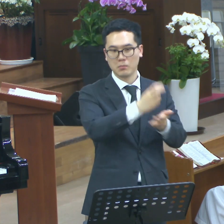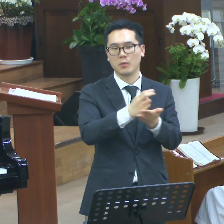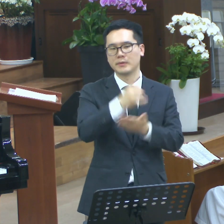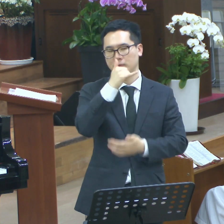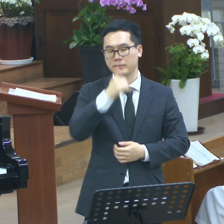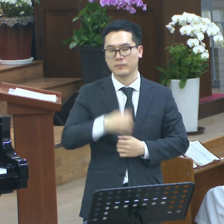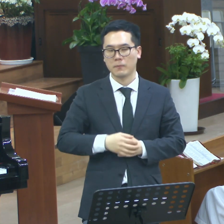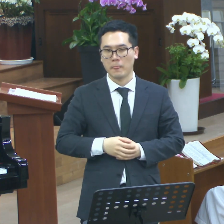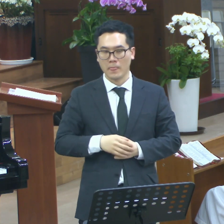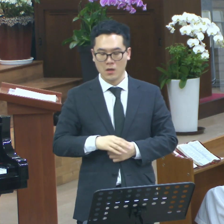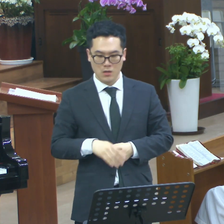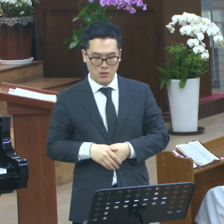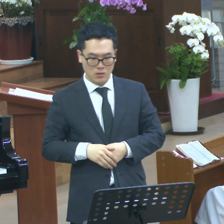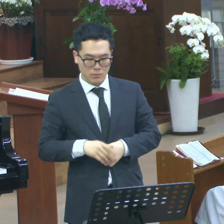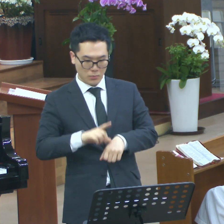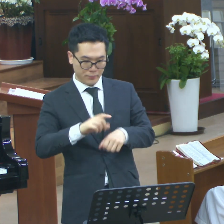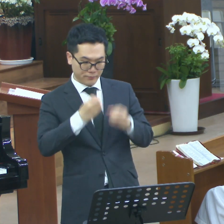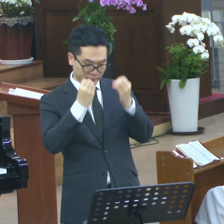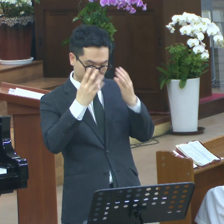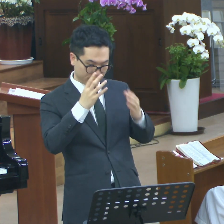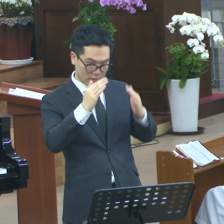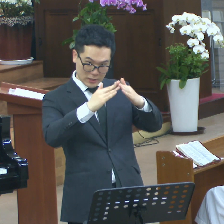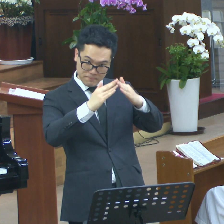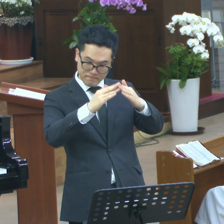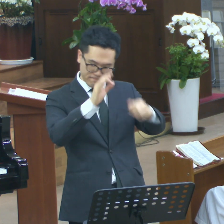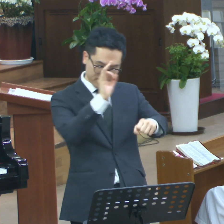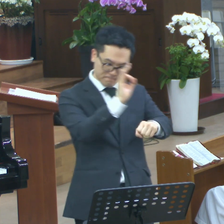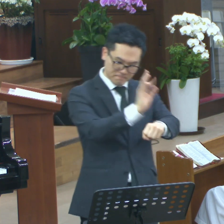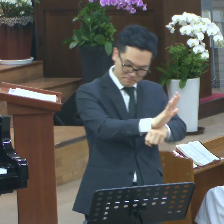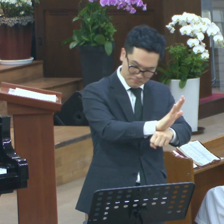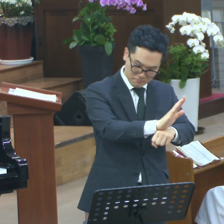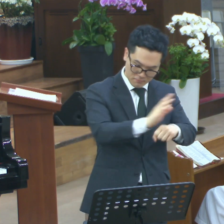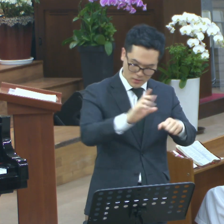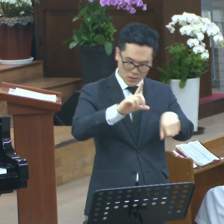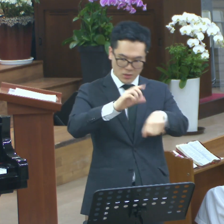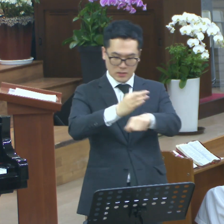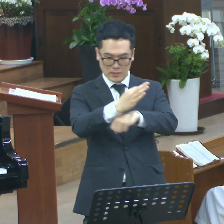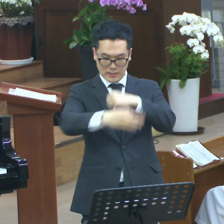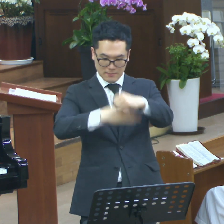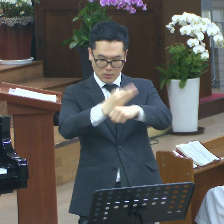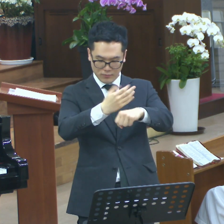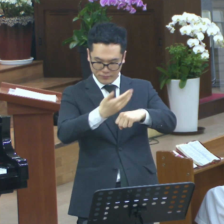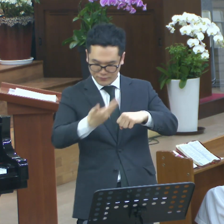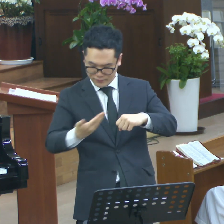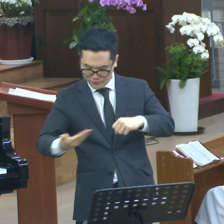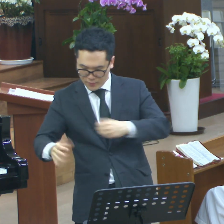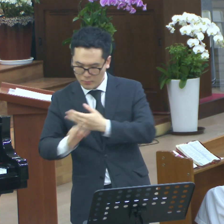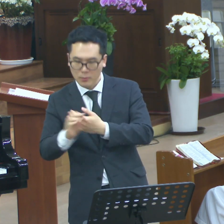지나면 페인트 칠도 해야 되고 갈아야 되고 복잡한 문제가 막 생기기 시작을